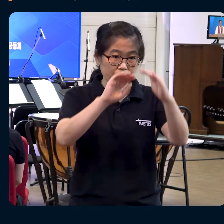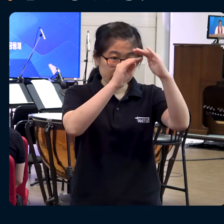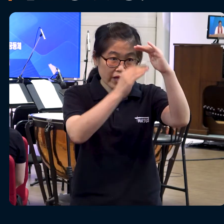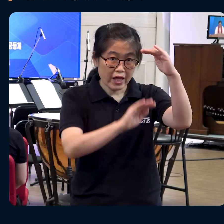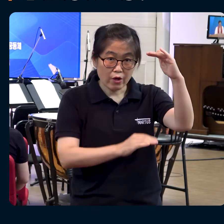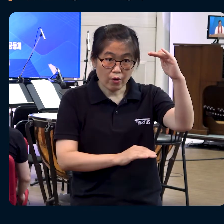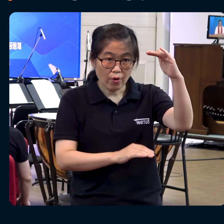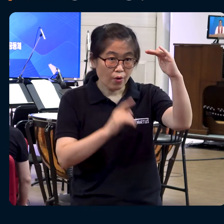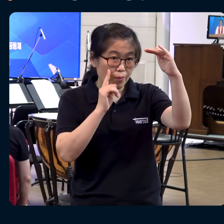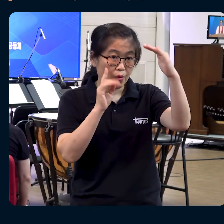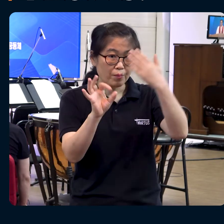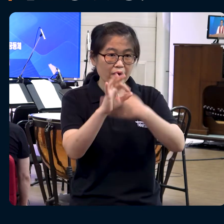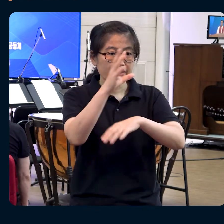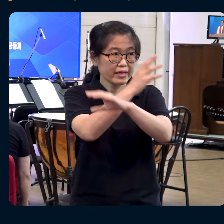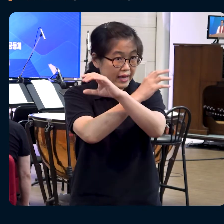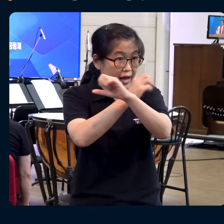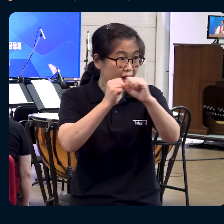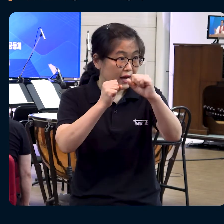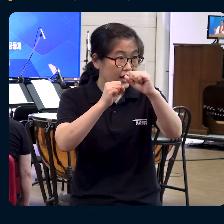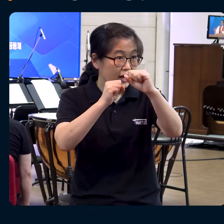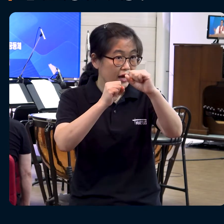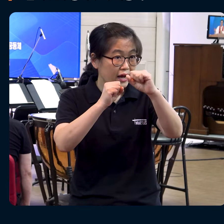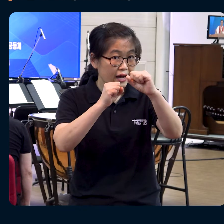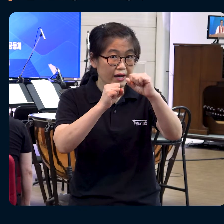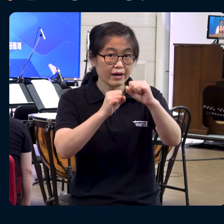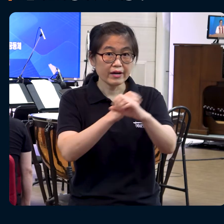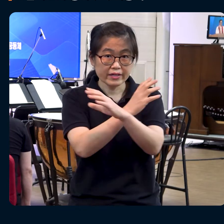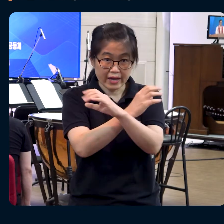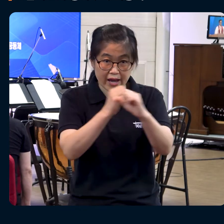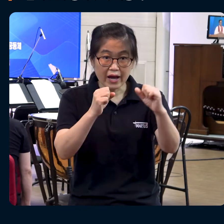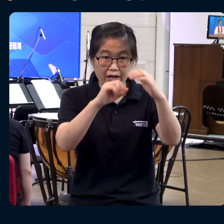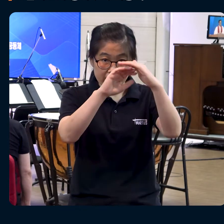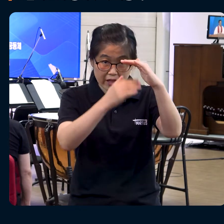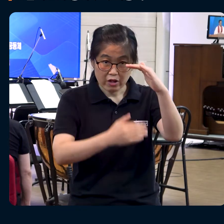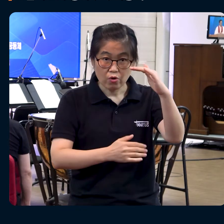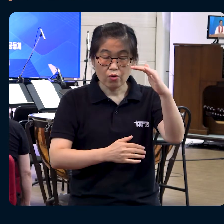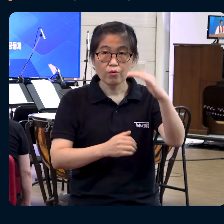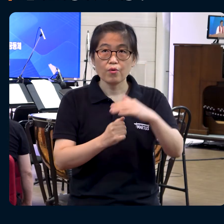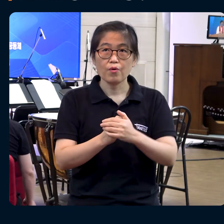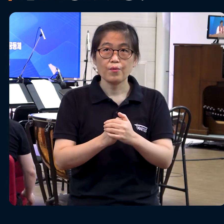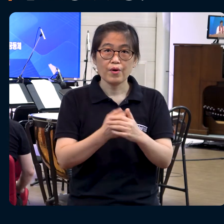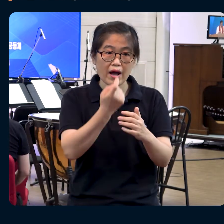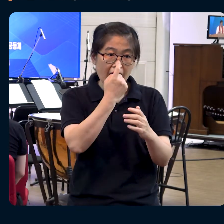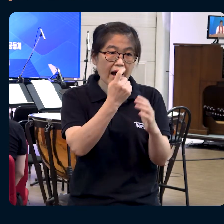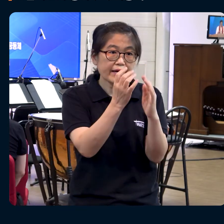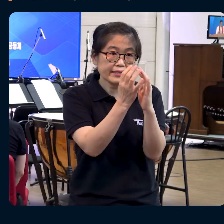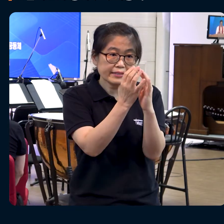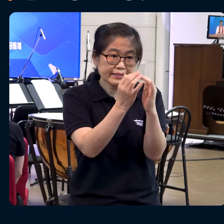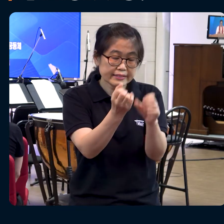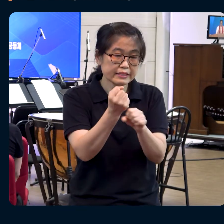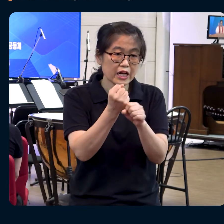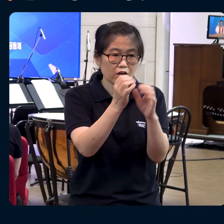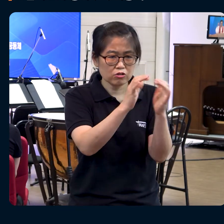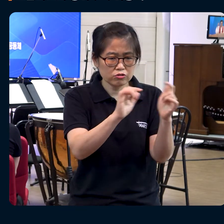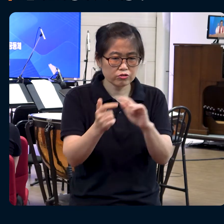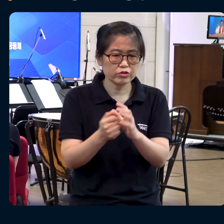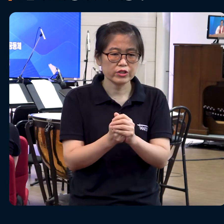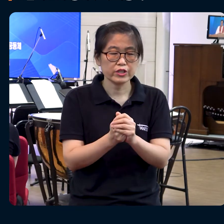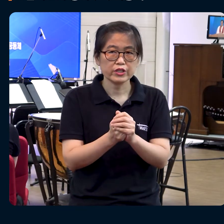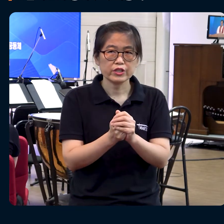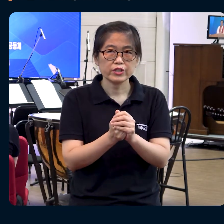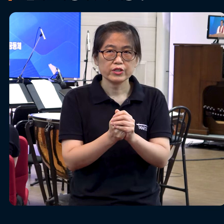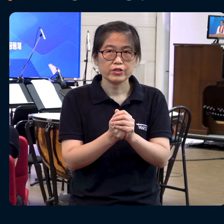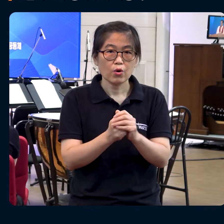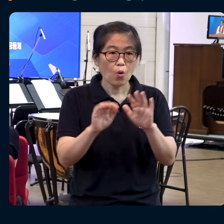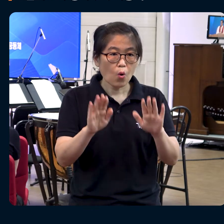오늘 말씀의 내용이 계약을 맺는 것이라고 하는 것이 마리 문서를 통해서 밝혀진 다음, 학자들이 이제 오늘 말씀을 쭉